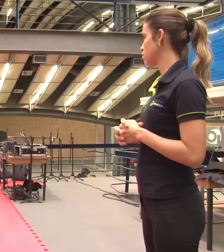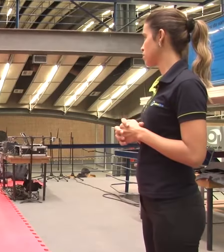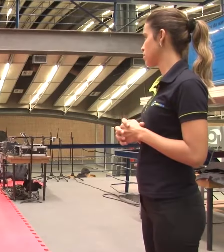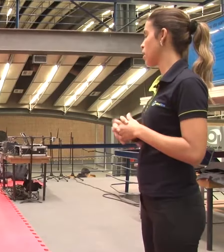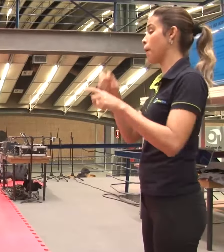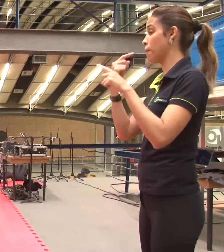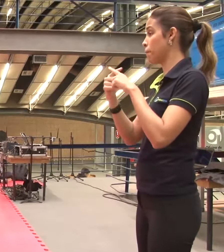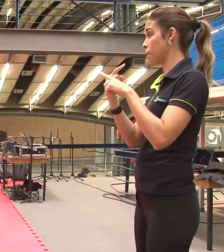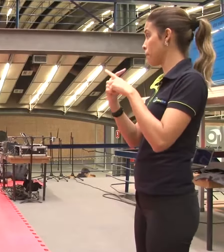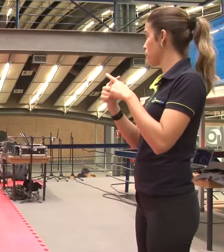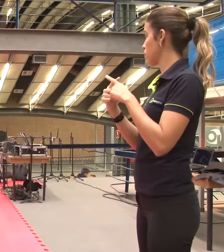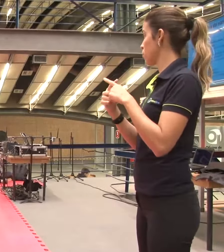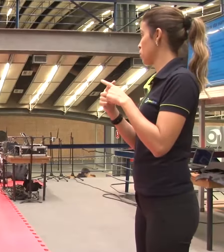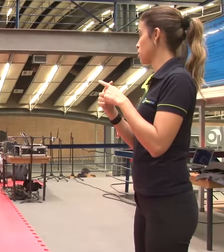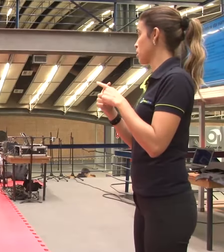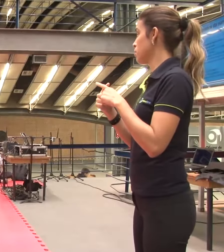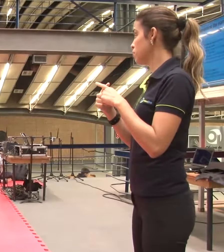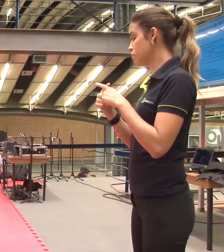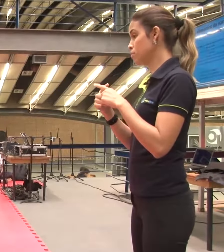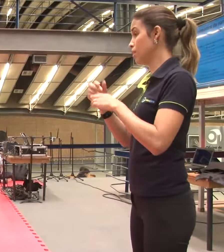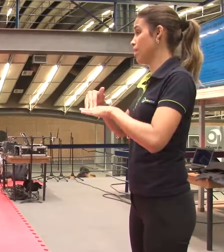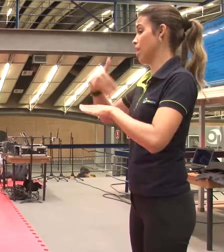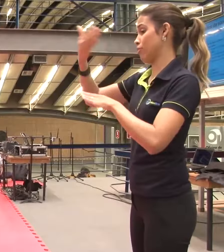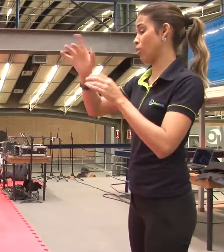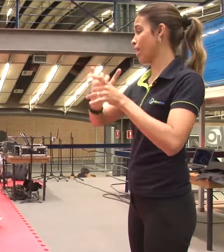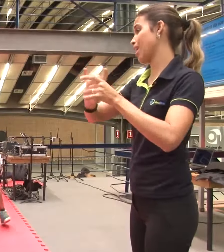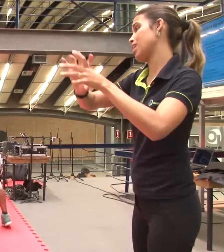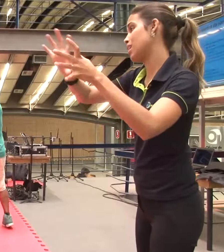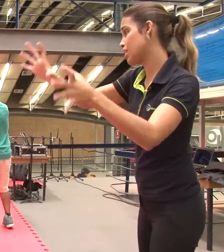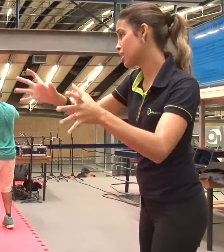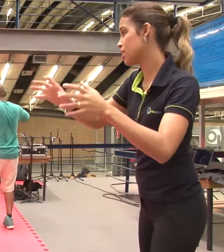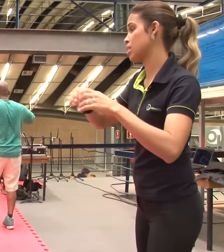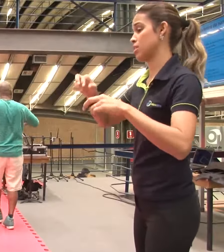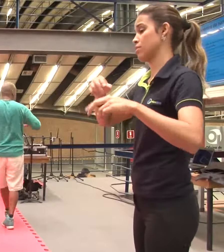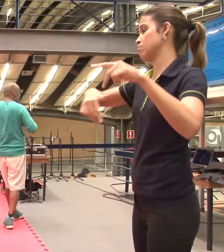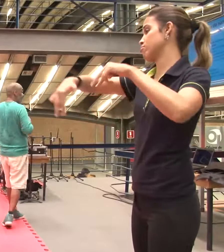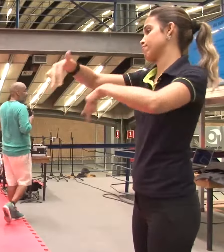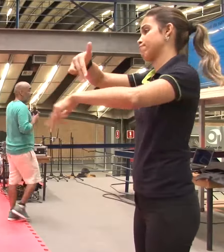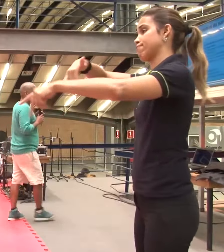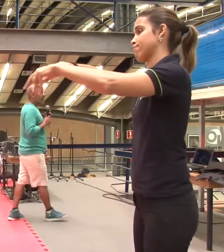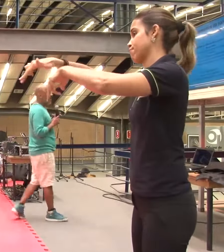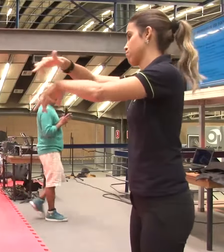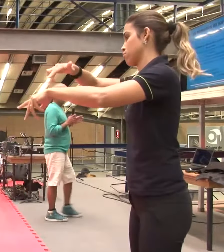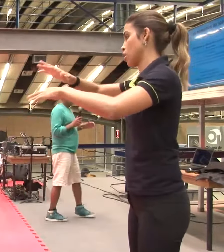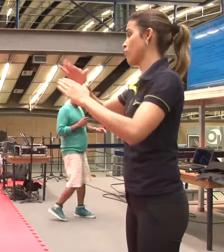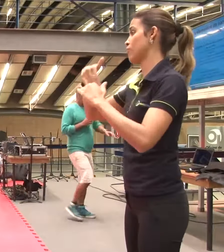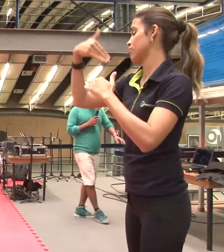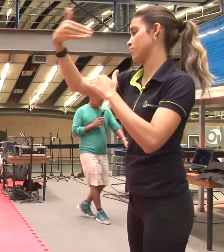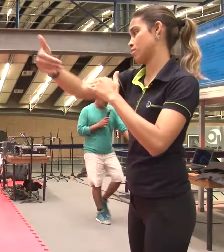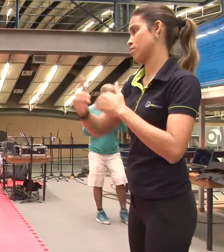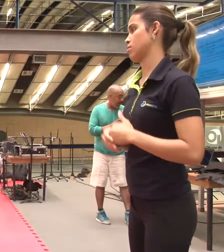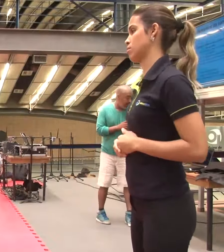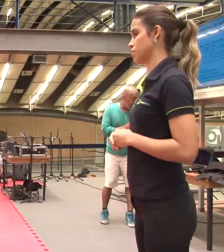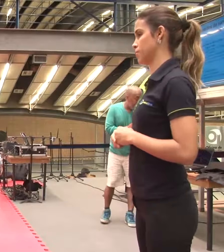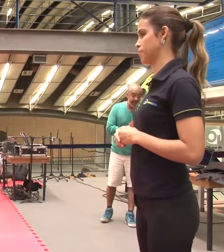Porque a ambiência dele é outra, é da liberdade, é da circulação, né, do lado externo